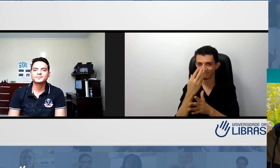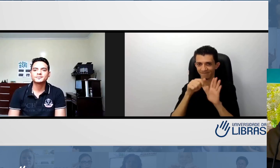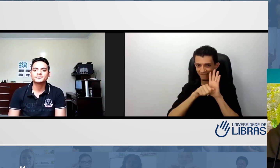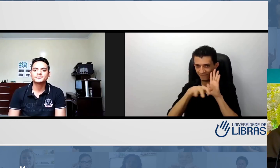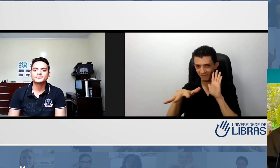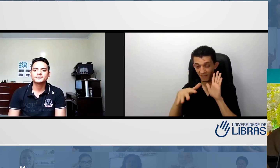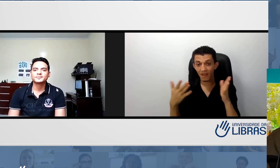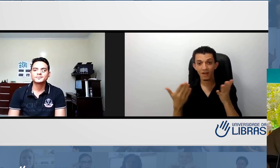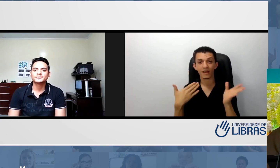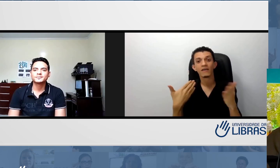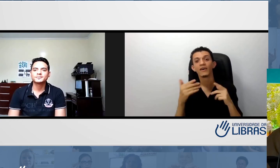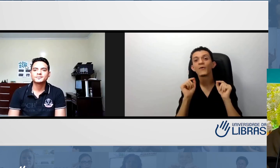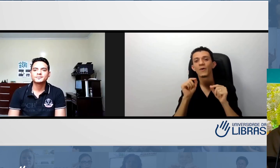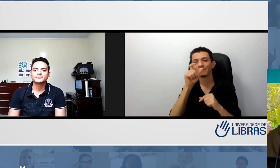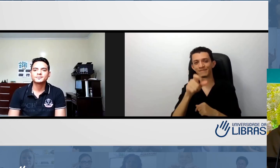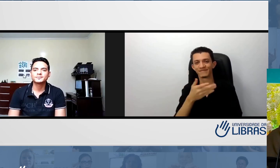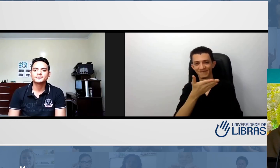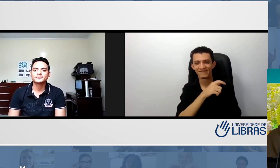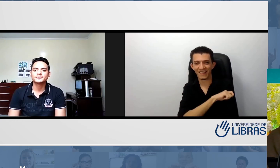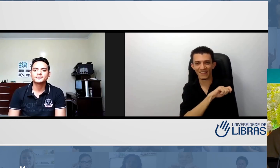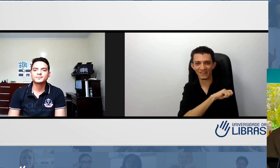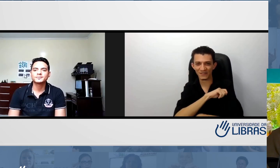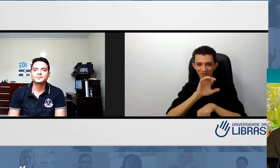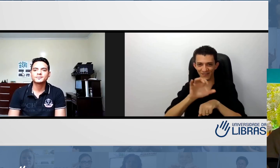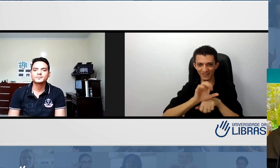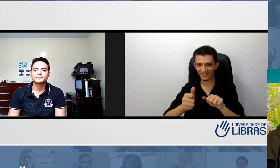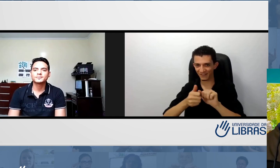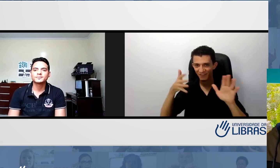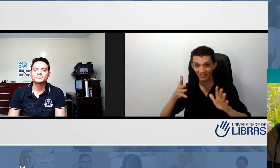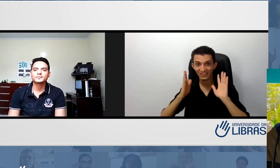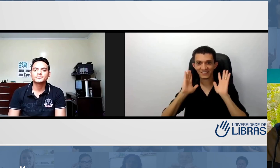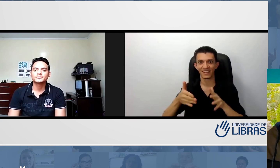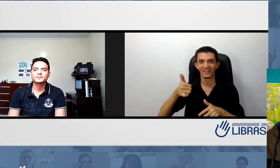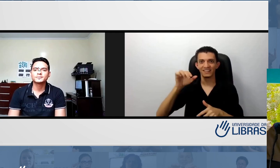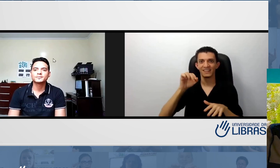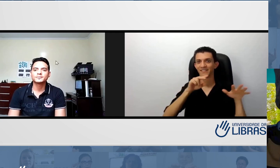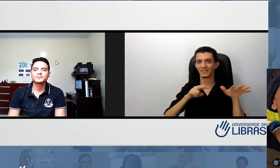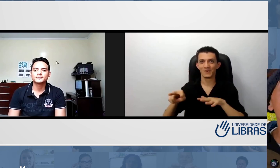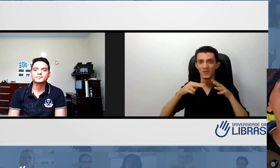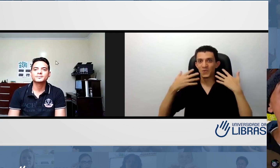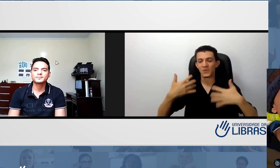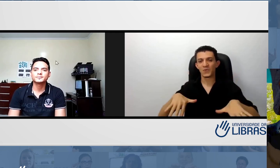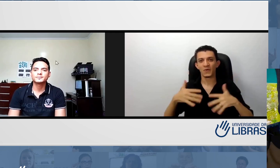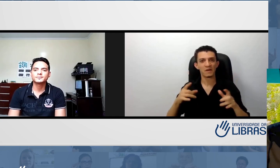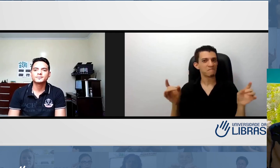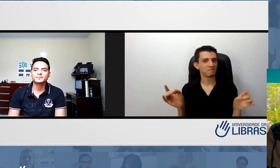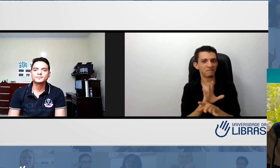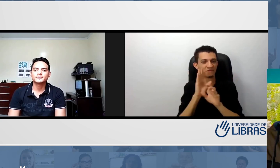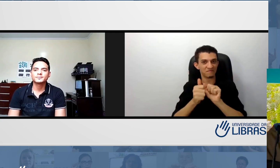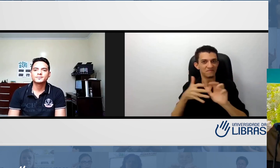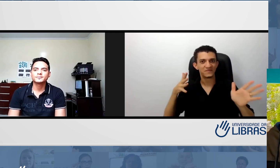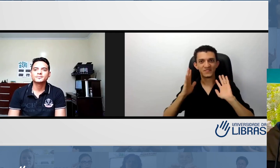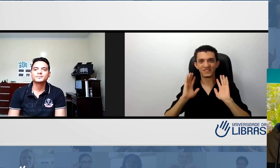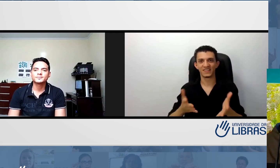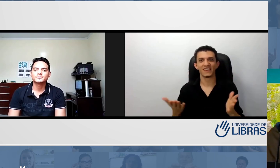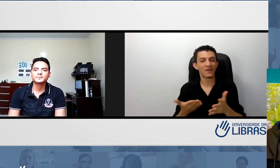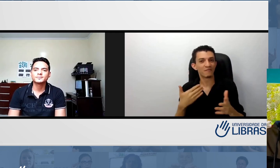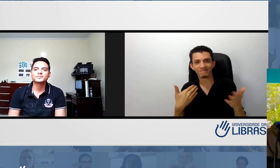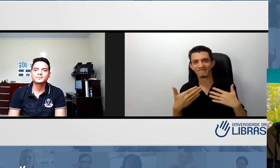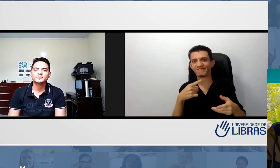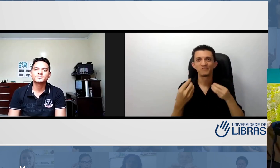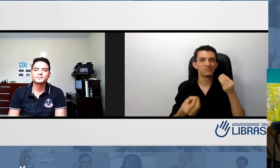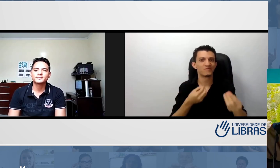Clayton. Olha aqui o que tem aqui na parede atrás dele aqui. Isso aqui são recortes,